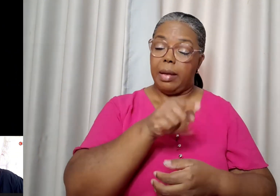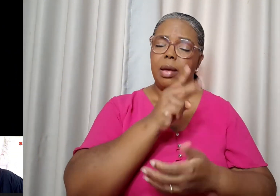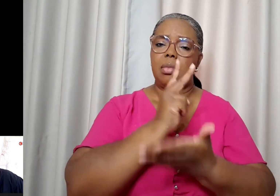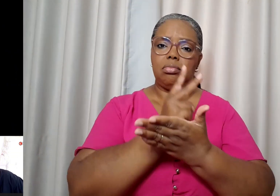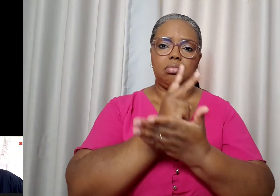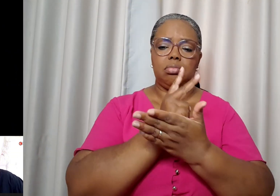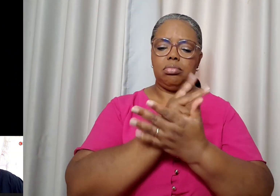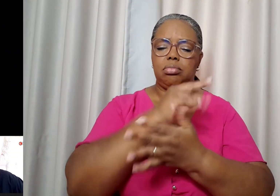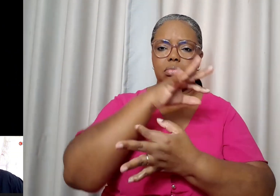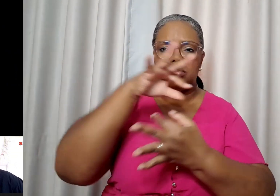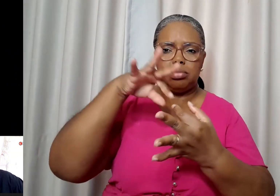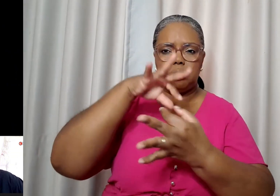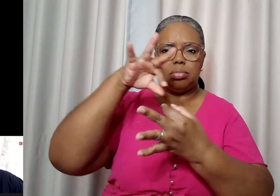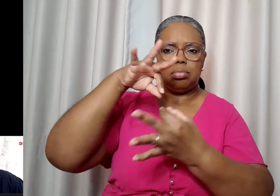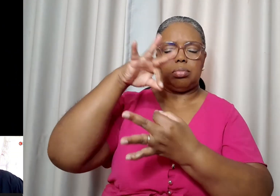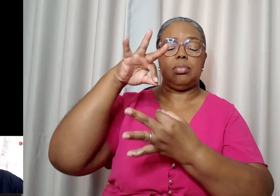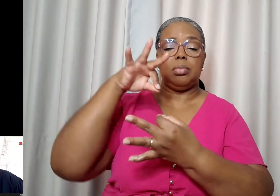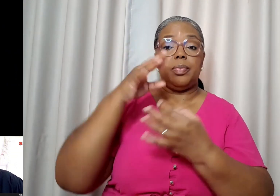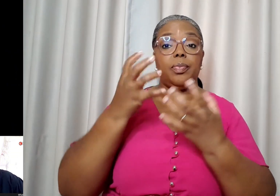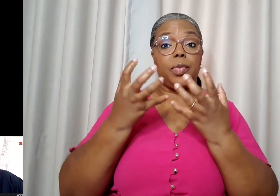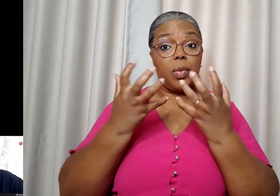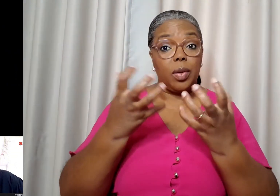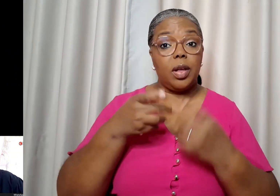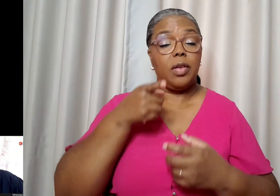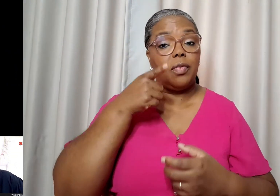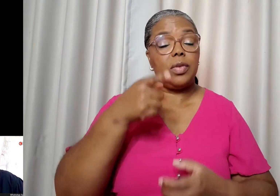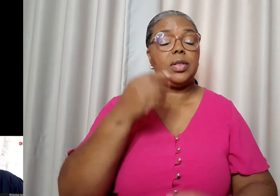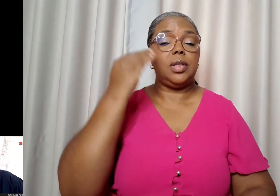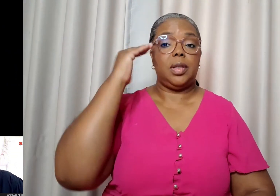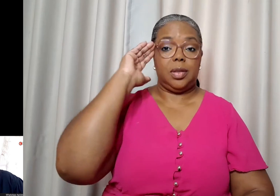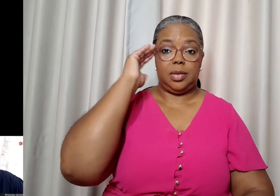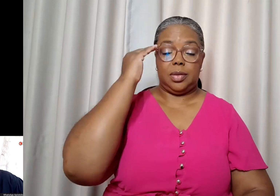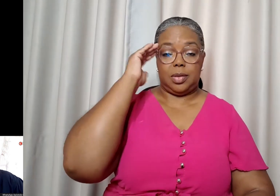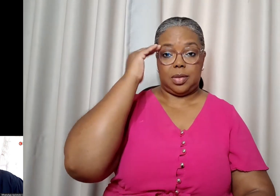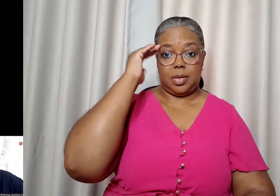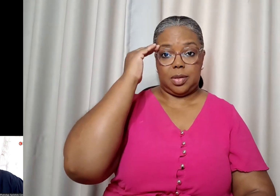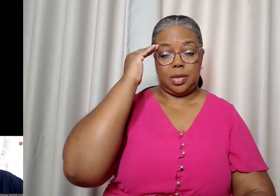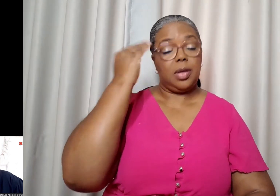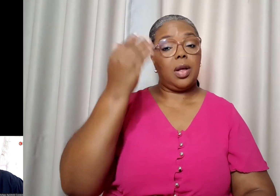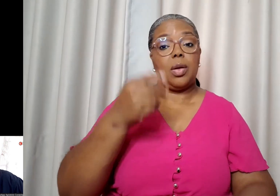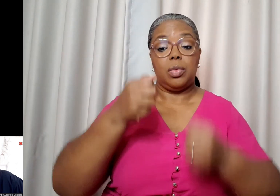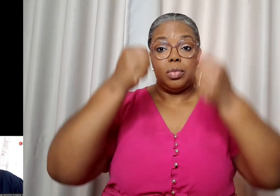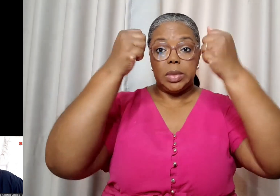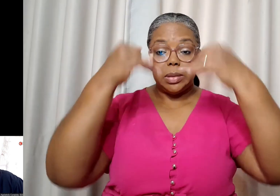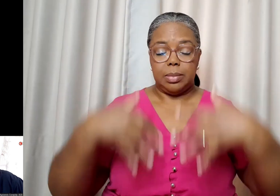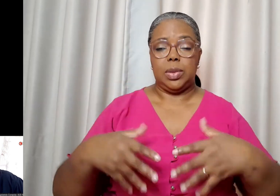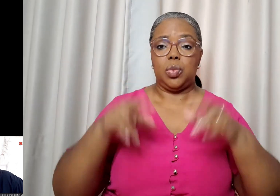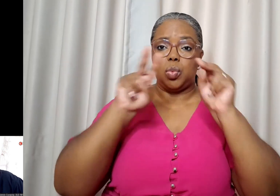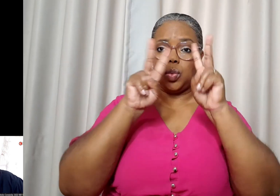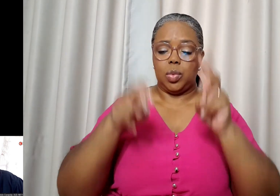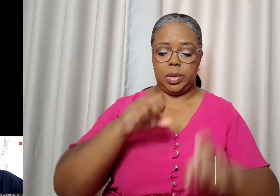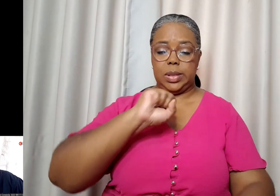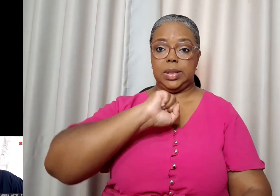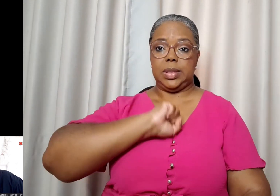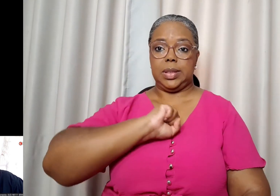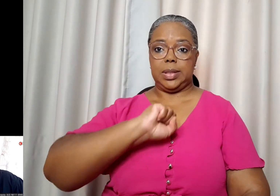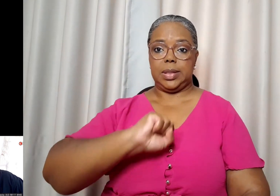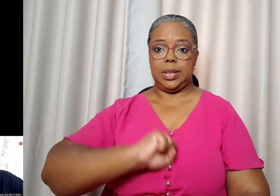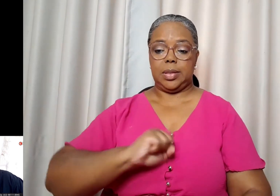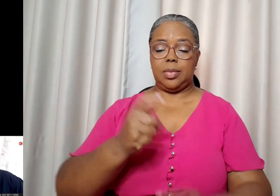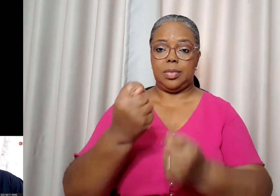É isso que eu quero que você entenda. Quando eu falo de um sacerdote de mercado, eu estou falando de um homem